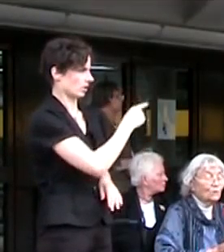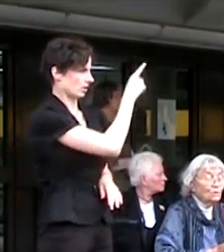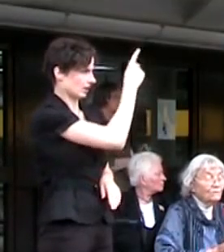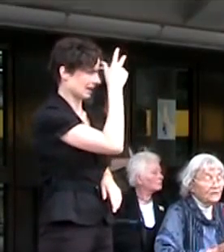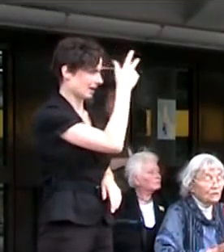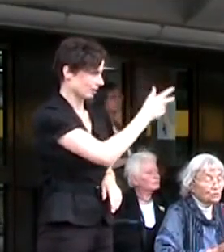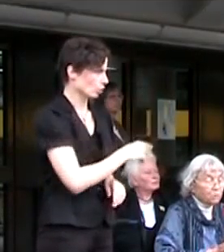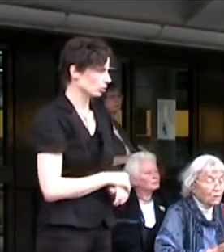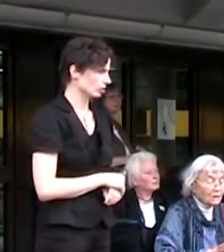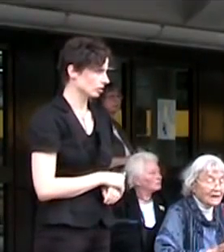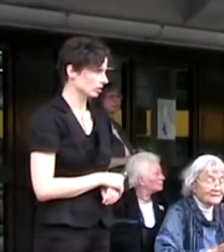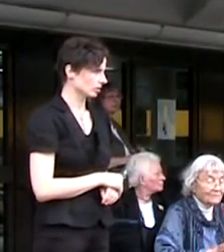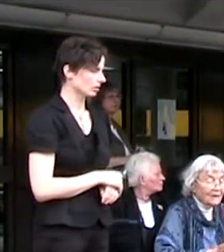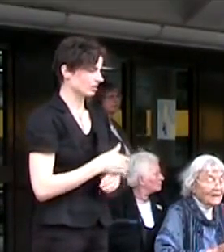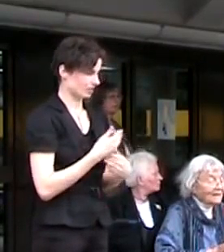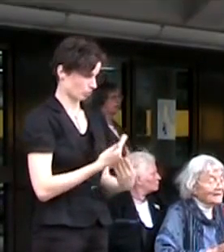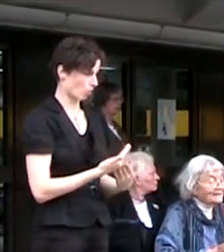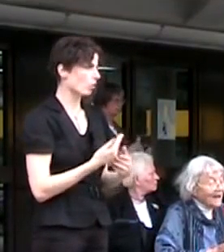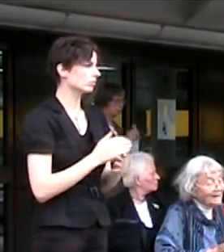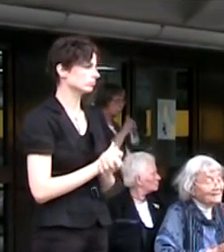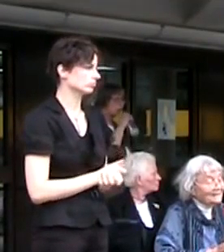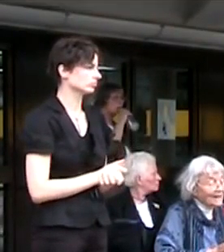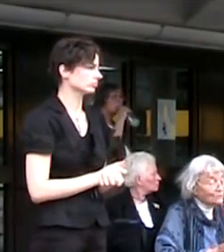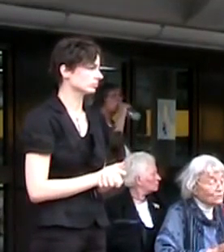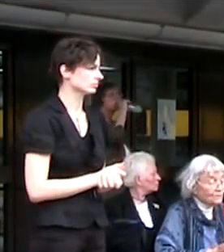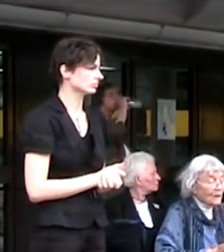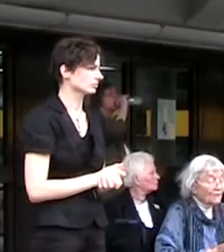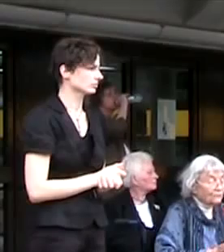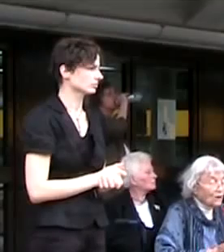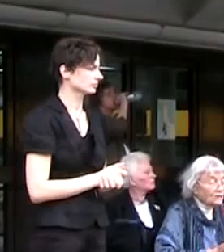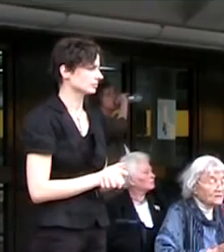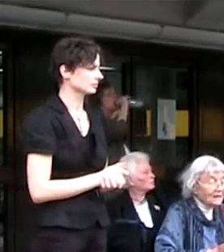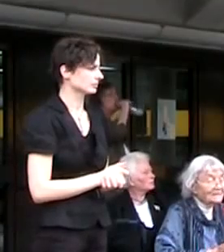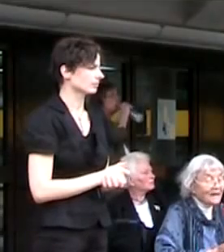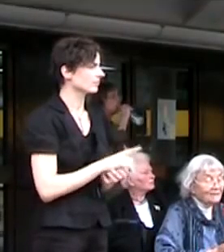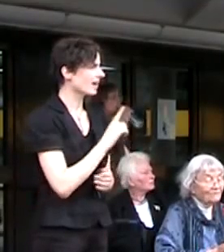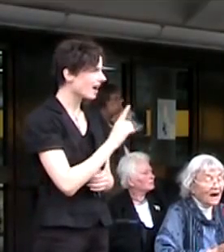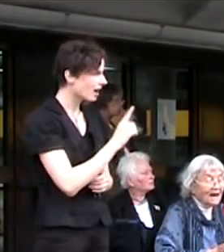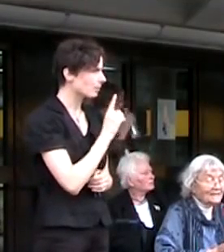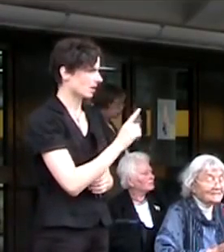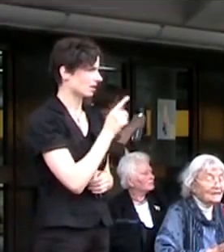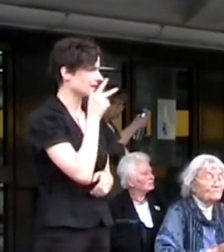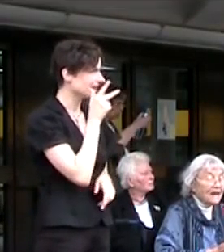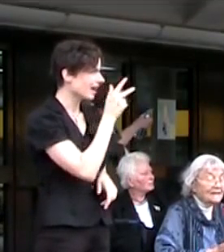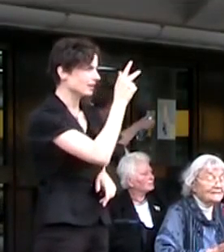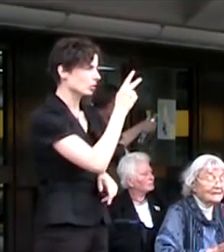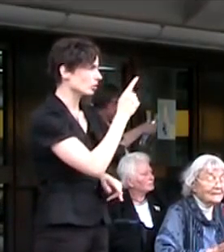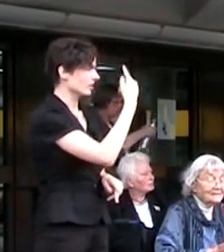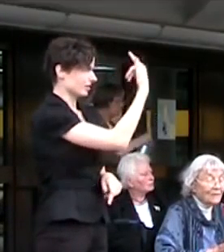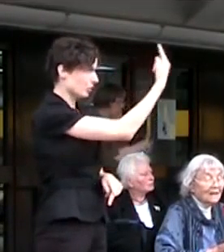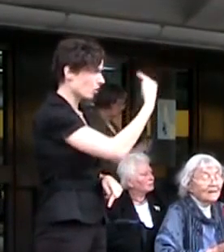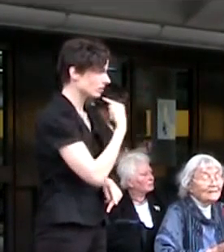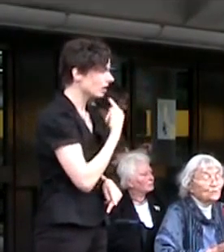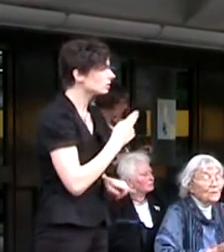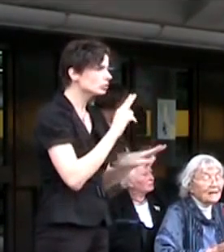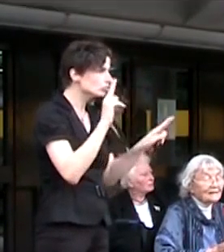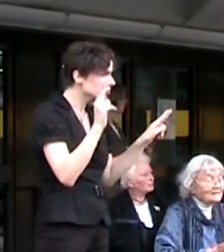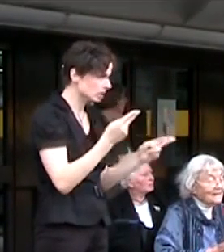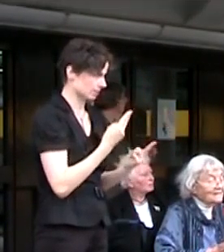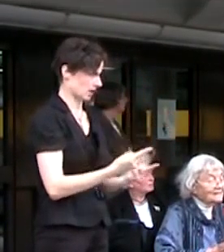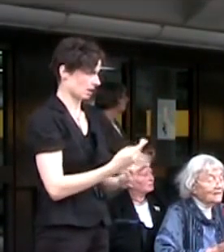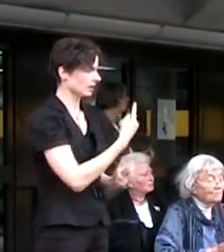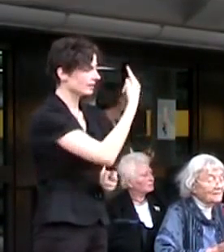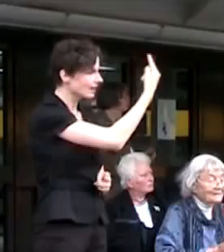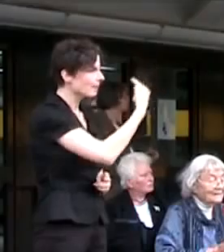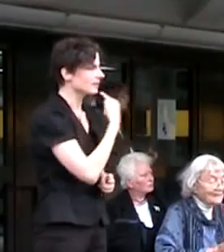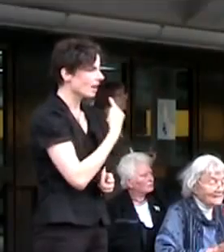nicht unwidersprochen lassen. Denn gerade Jesus forderte in seinem verheißenen Weltgericht die